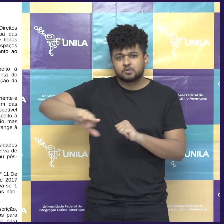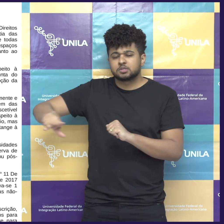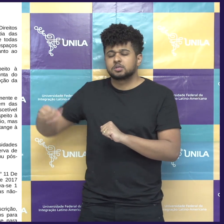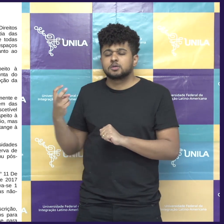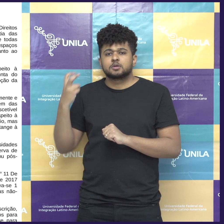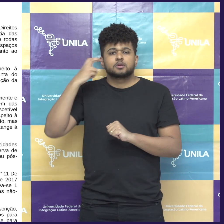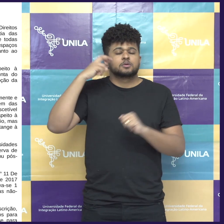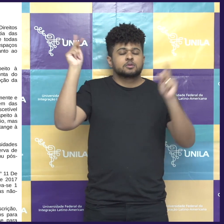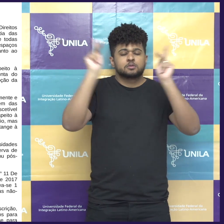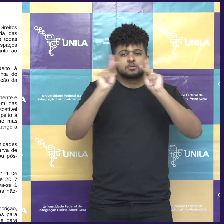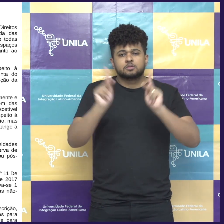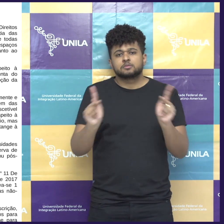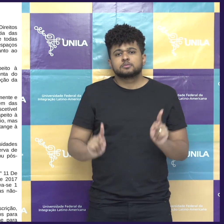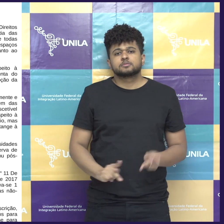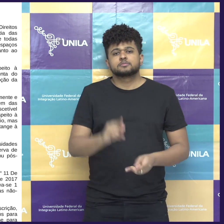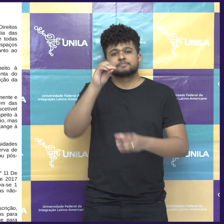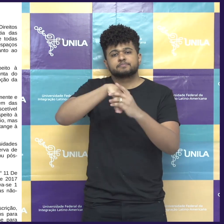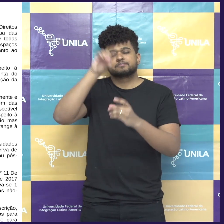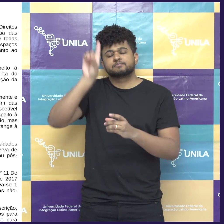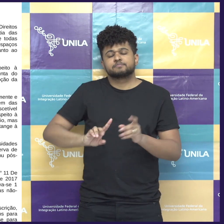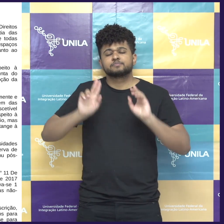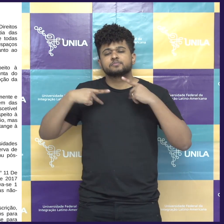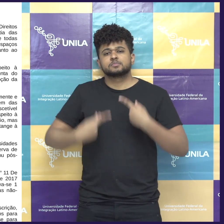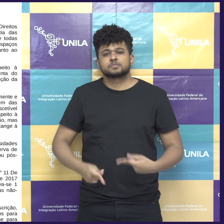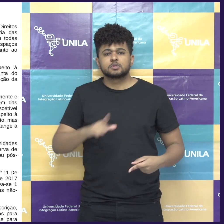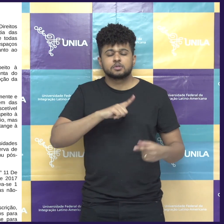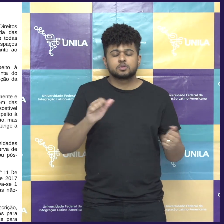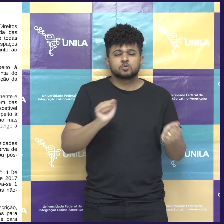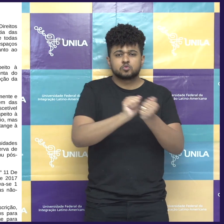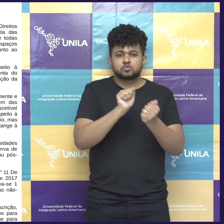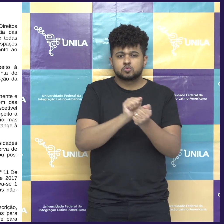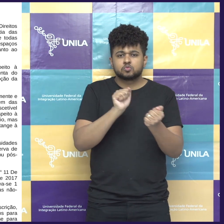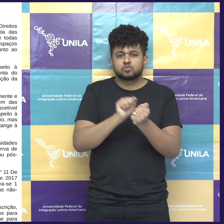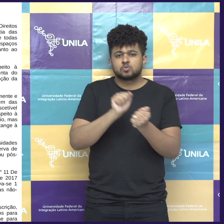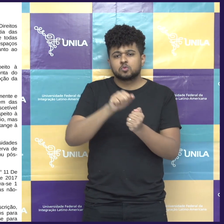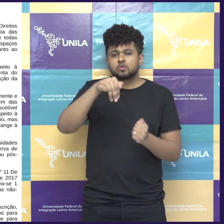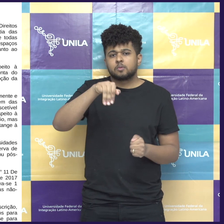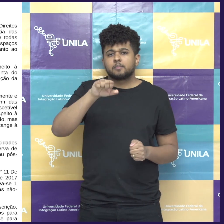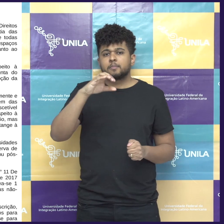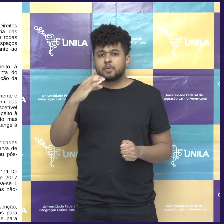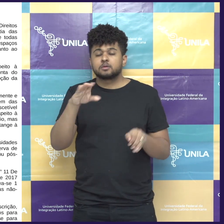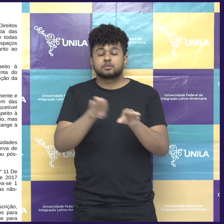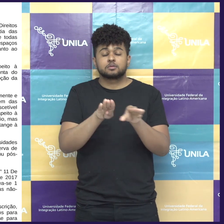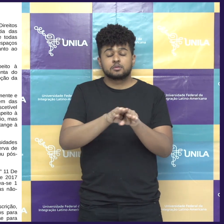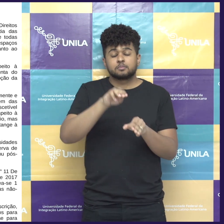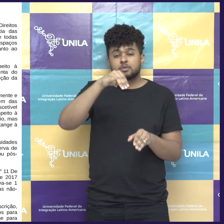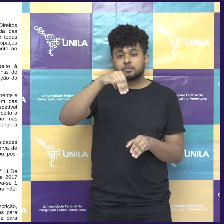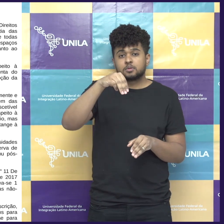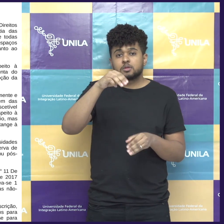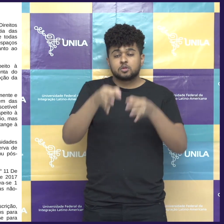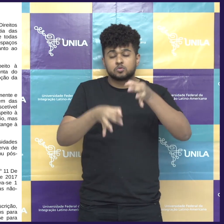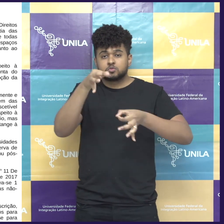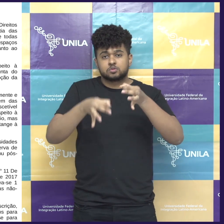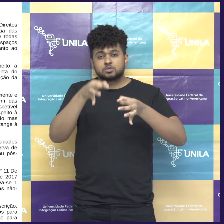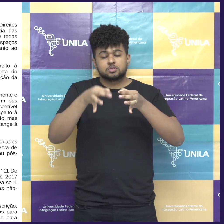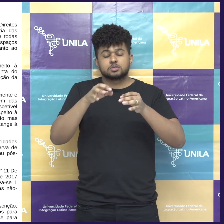Cultura, da Paz e dos Direitos Humanos, iniciativa conjunta do Ministério da Educação e do Ministério da Justiça e